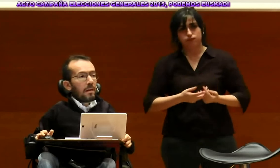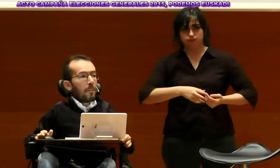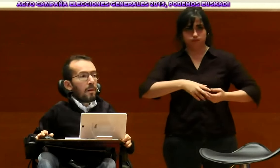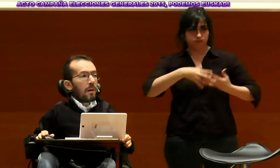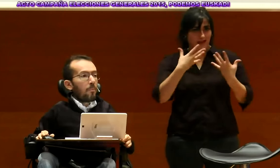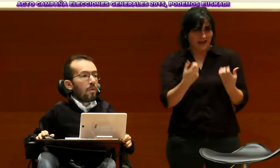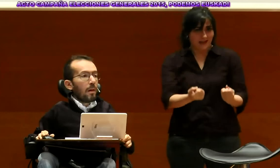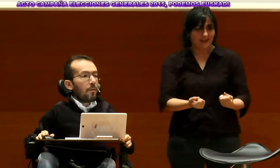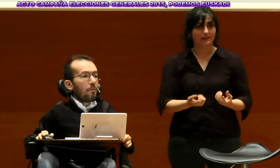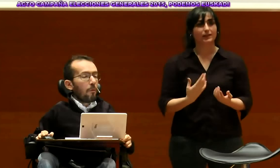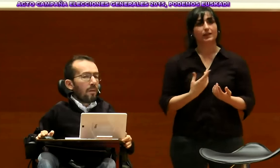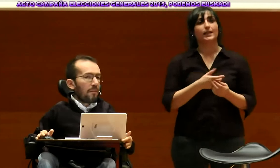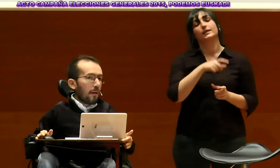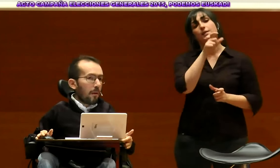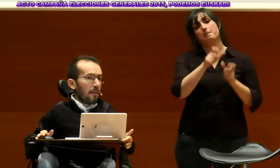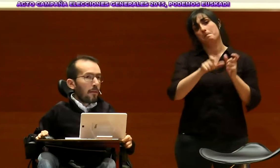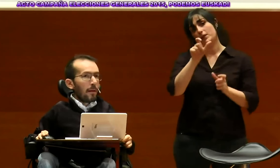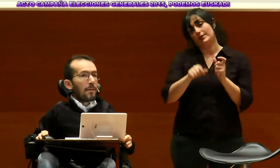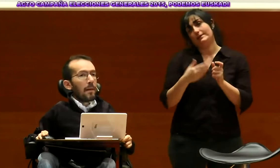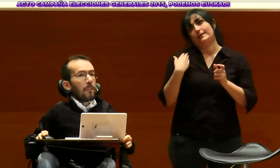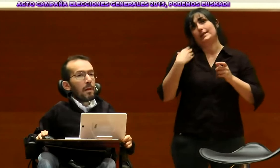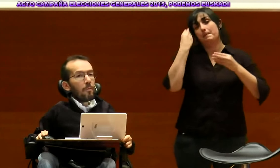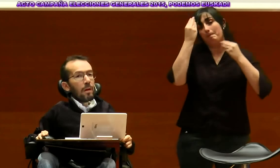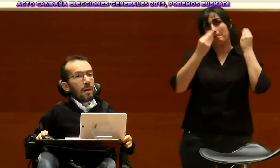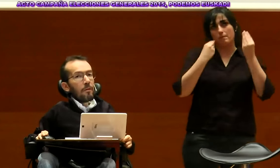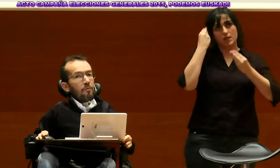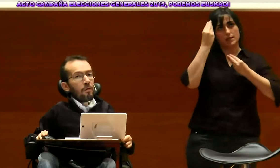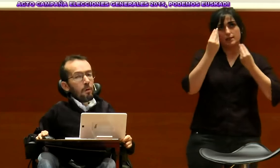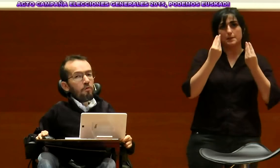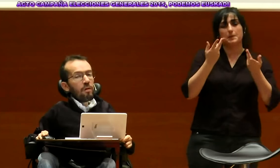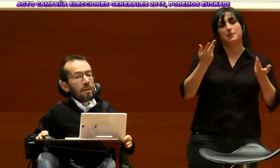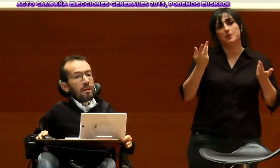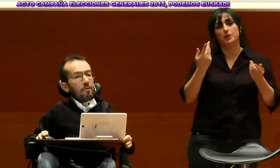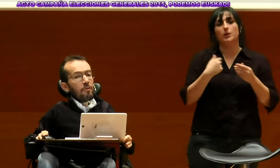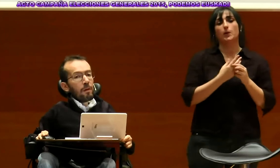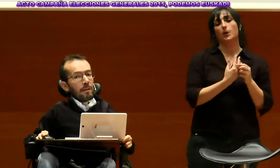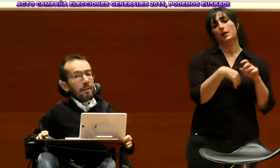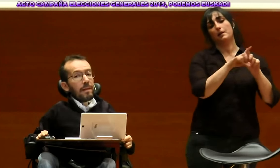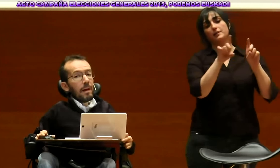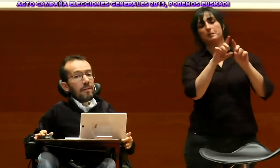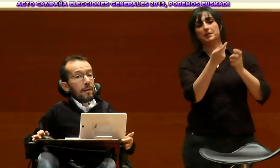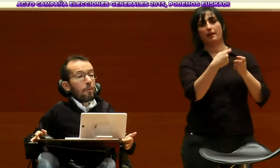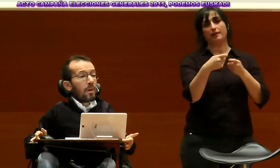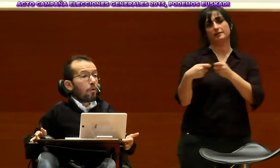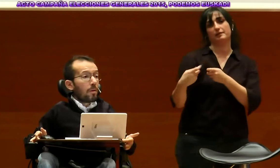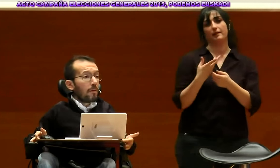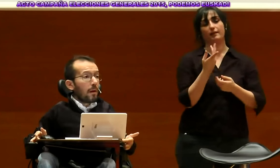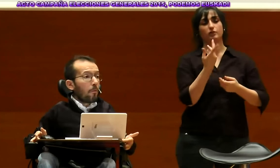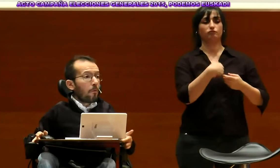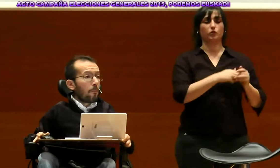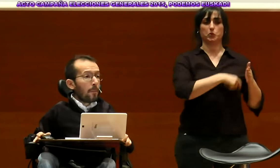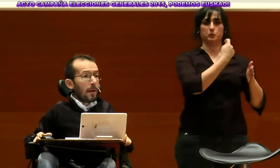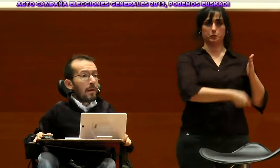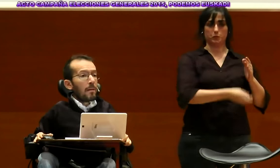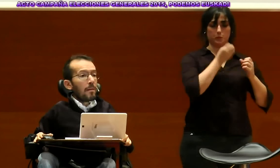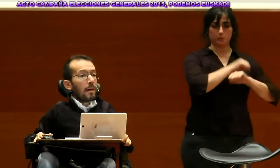los que tienen bien apuntalados o pensaban que tenían bien apuntalados los chiringuitos se están gastando millones de